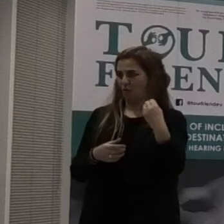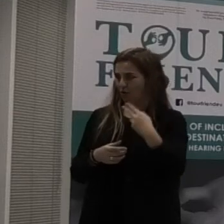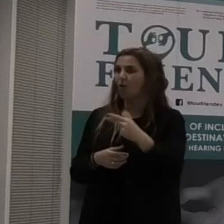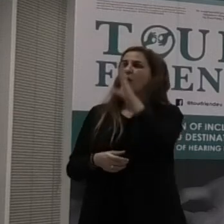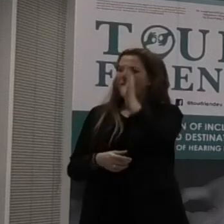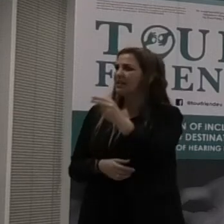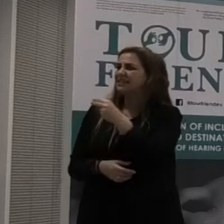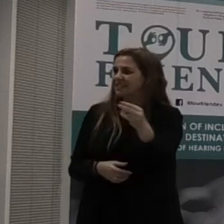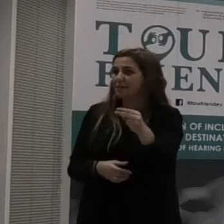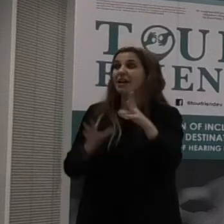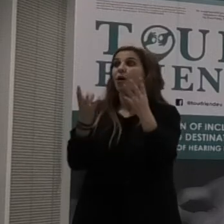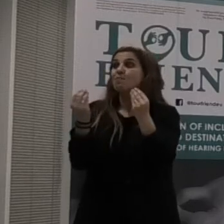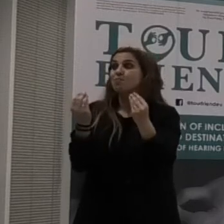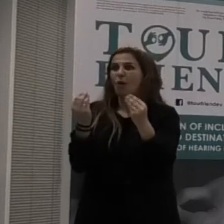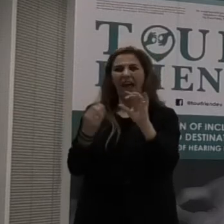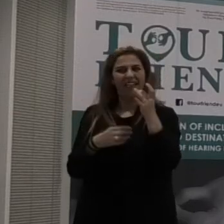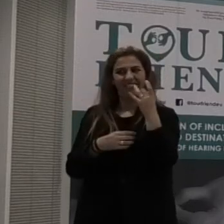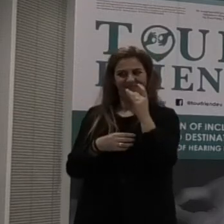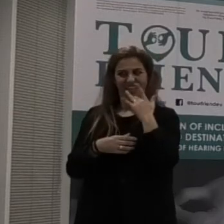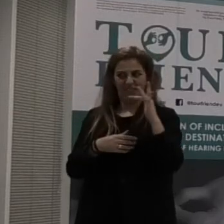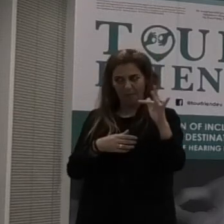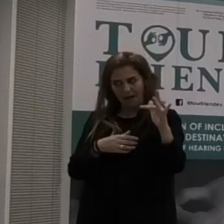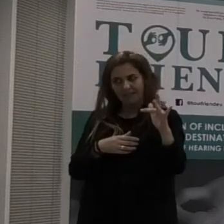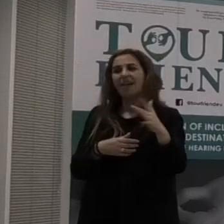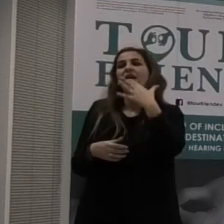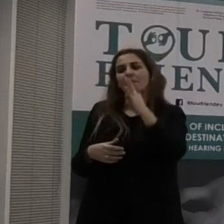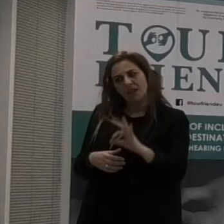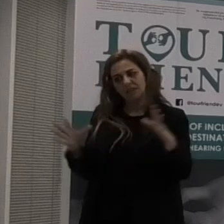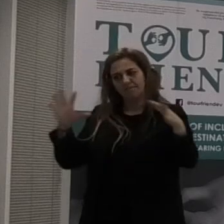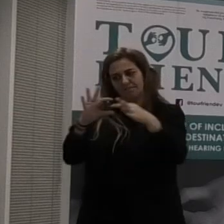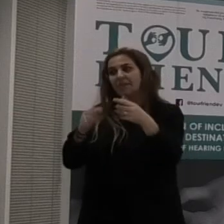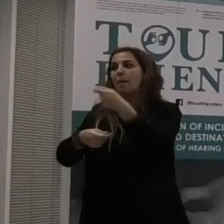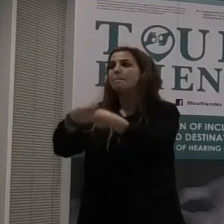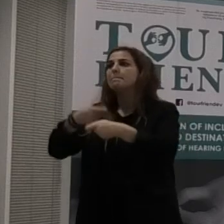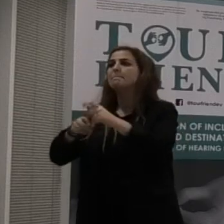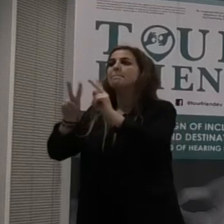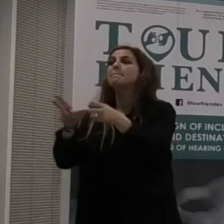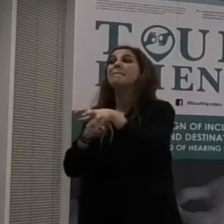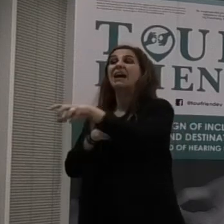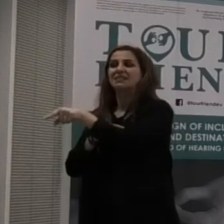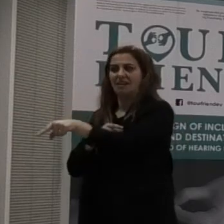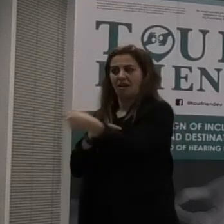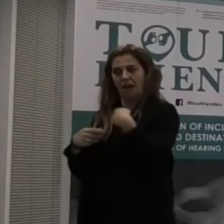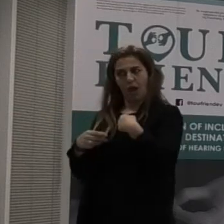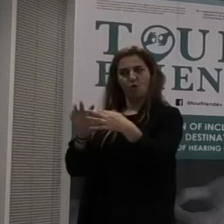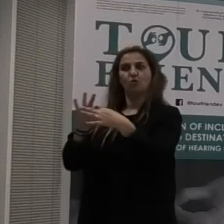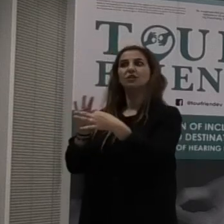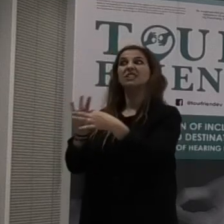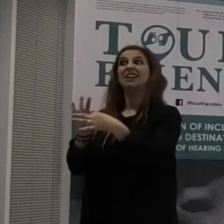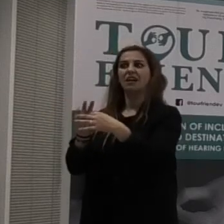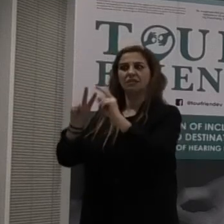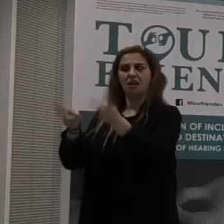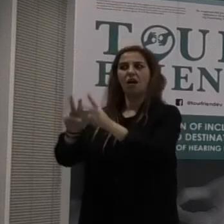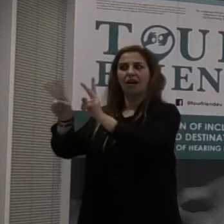καθώς στόχος είναι να αναδείξουμε και τις πολύ μικρές και τοπικές επιχειρήσεις, οπότε μέσα από την εφαρμογή συνεργαζόμαστε με μία από σειρά